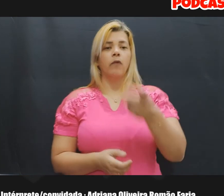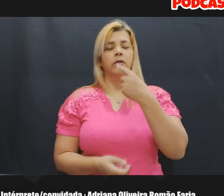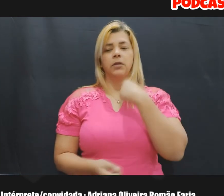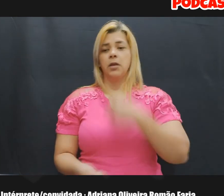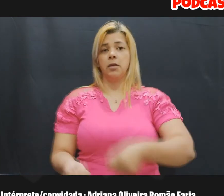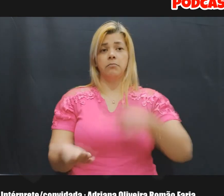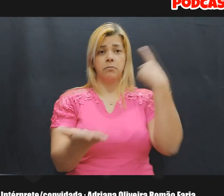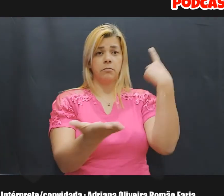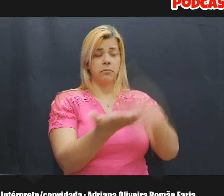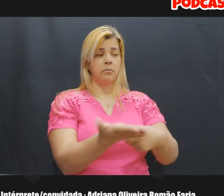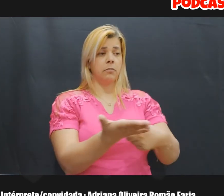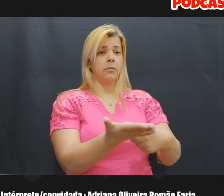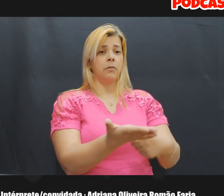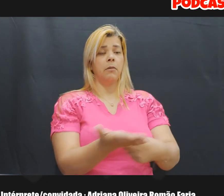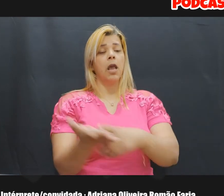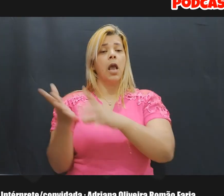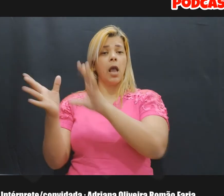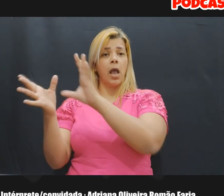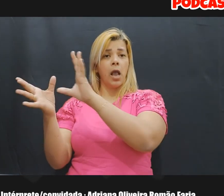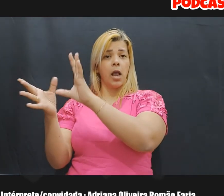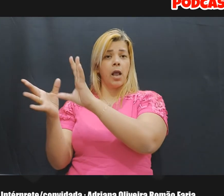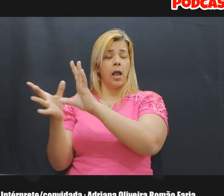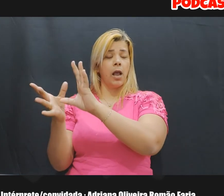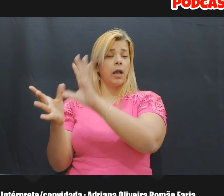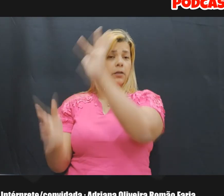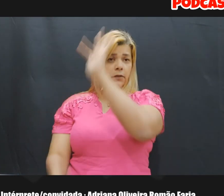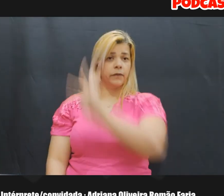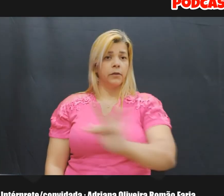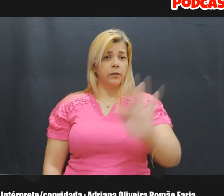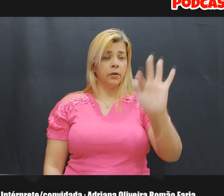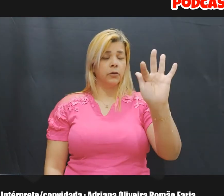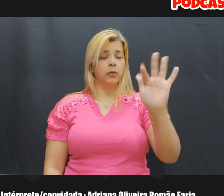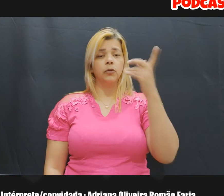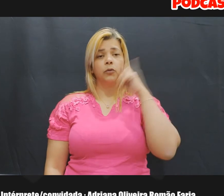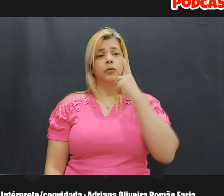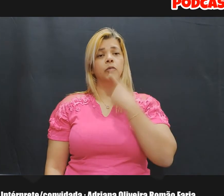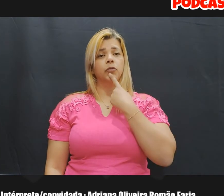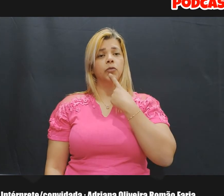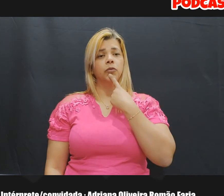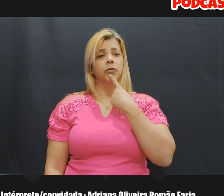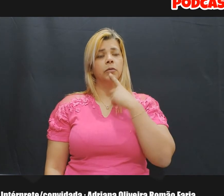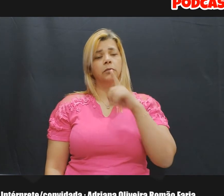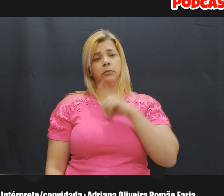denúncia para as federações dos surdos, né, que